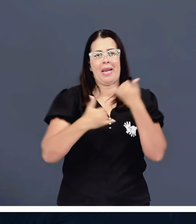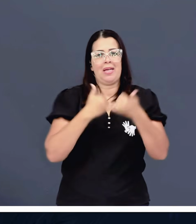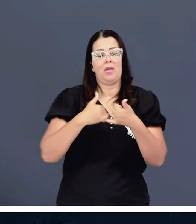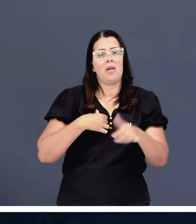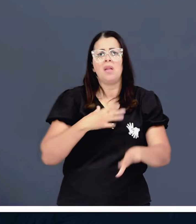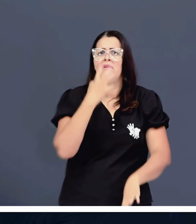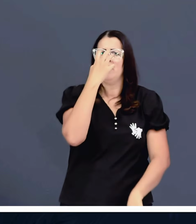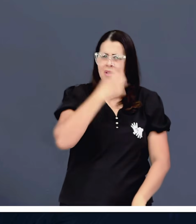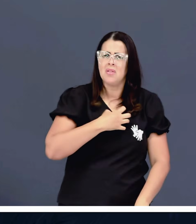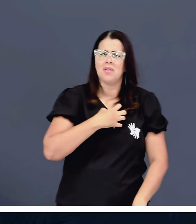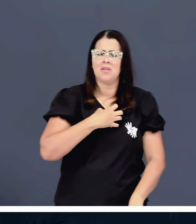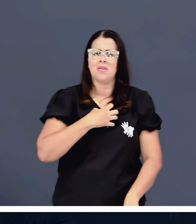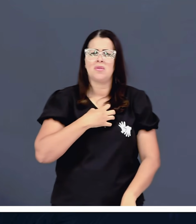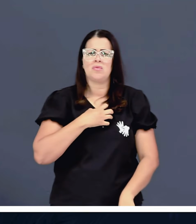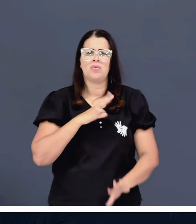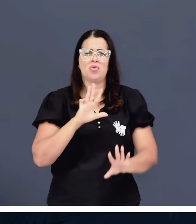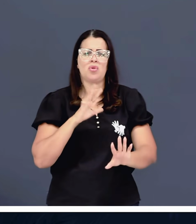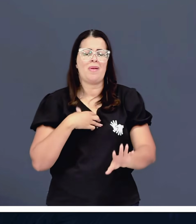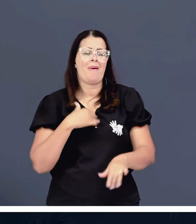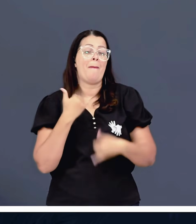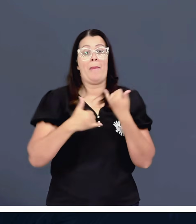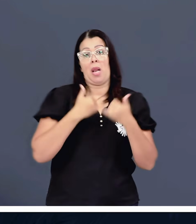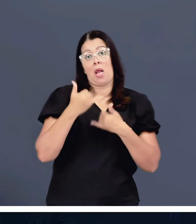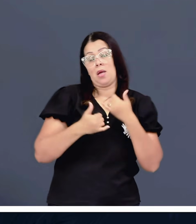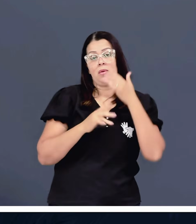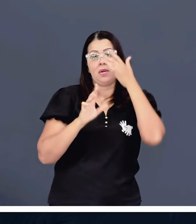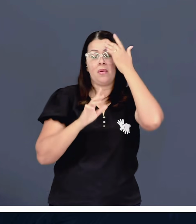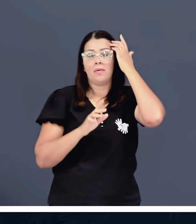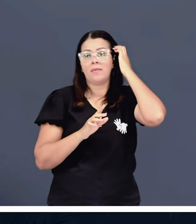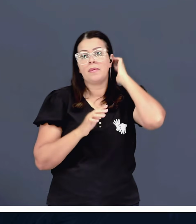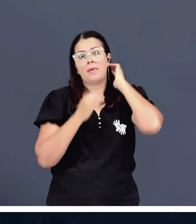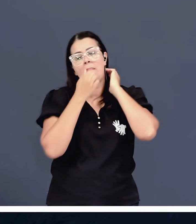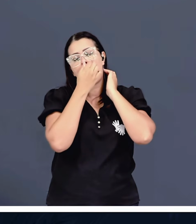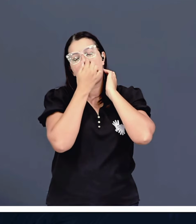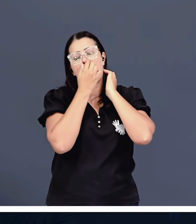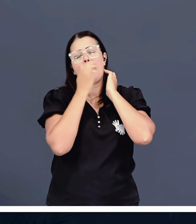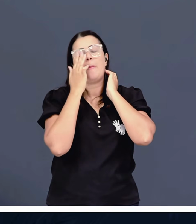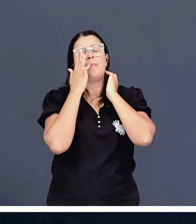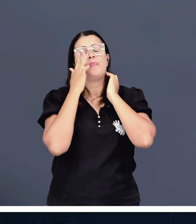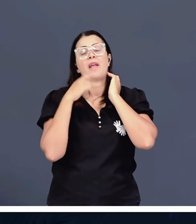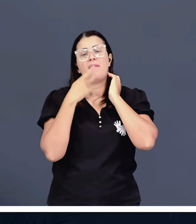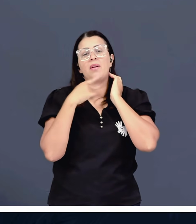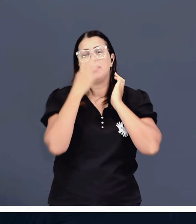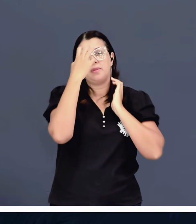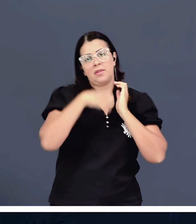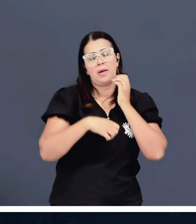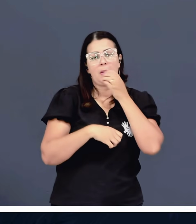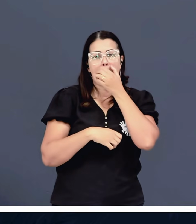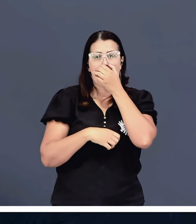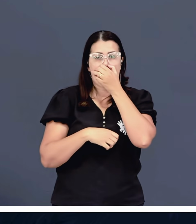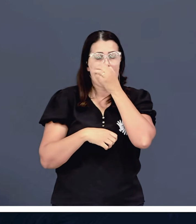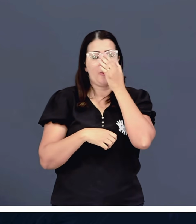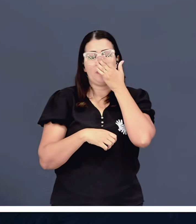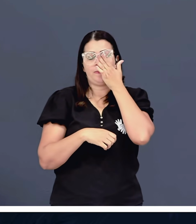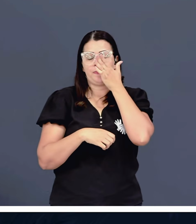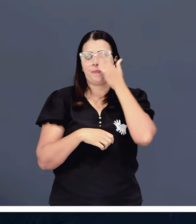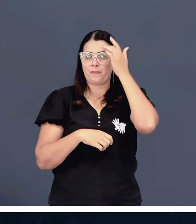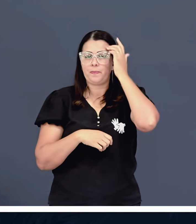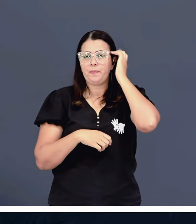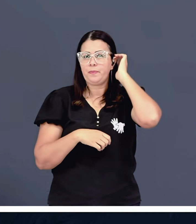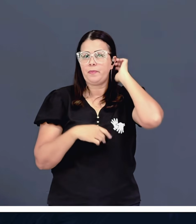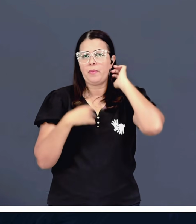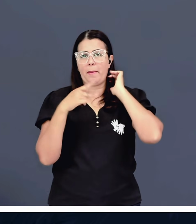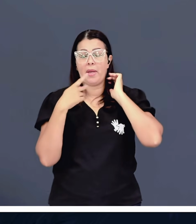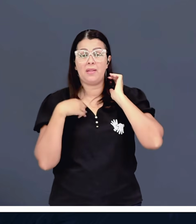brincando. Ela não estava brincando de escassez. Ela não estava brincando de falta. Ela não estava brincando